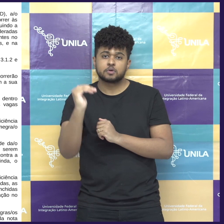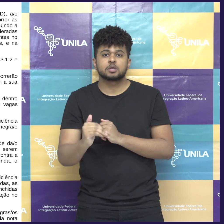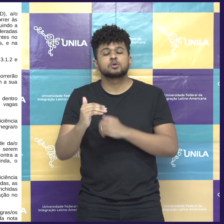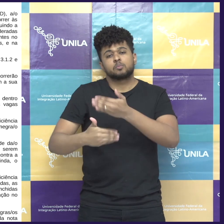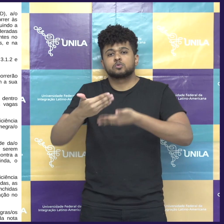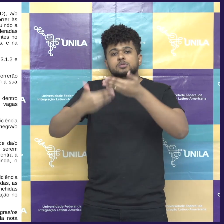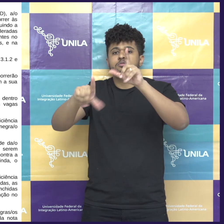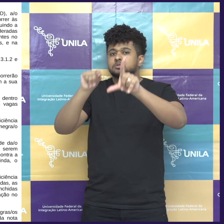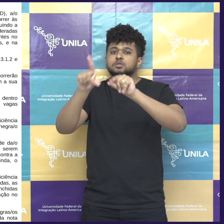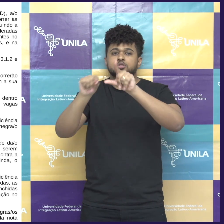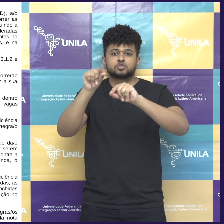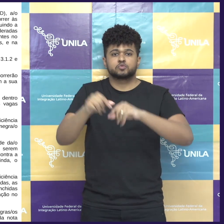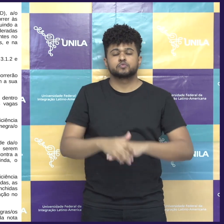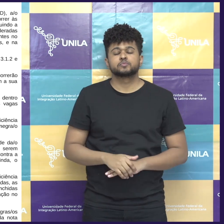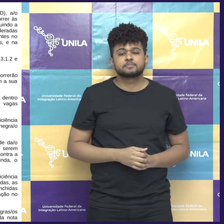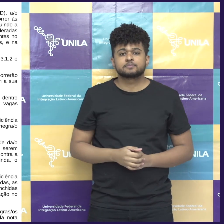processo seletivo.